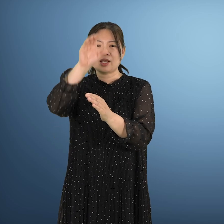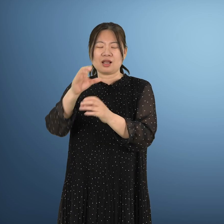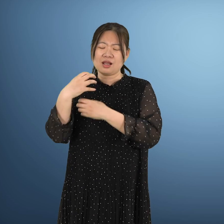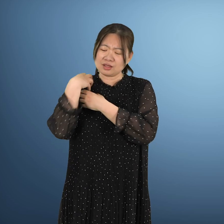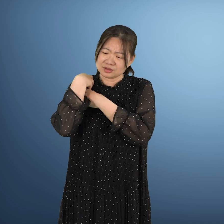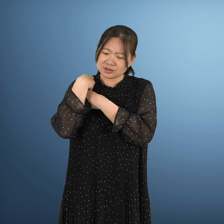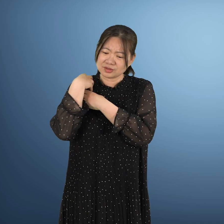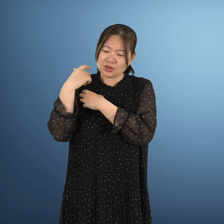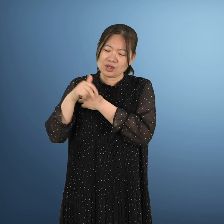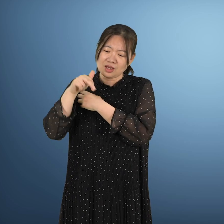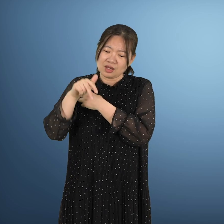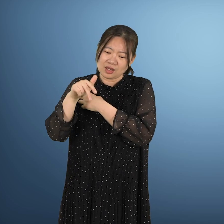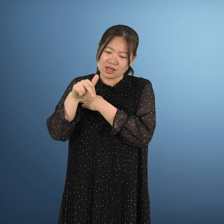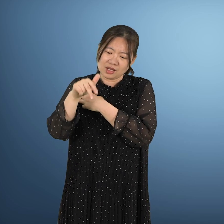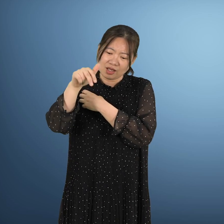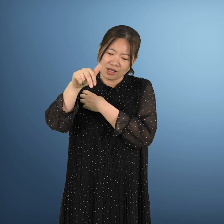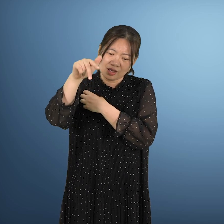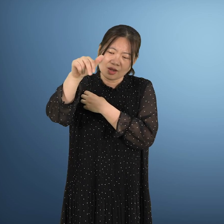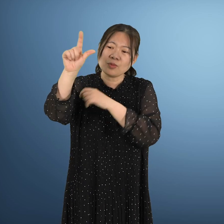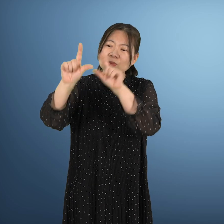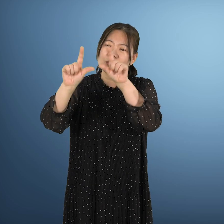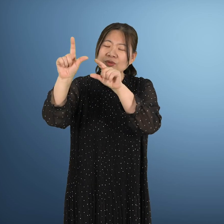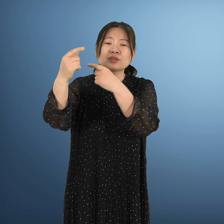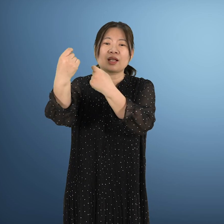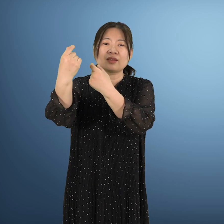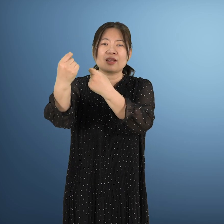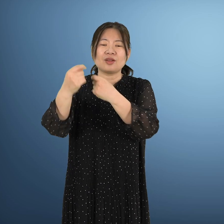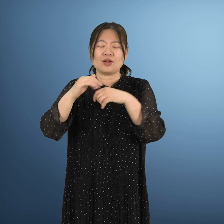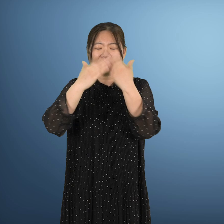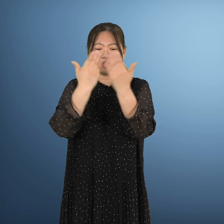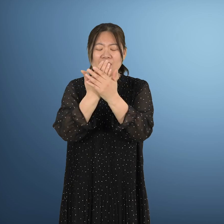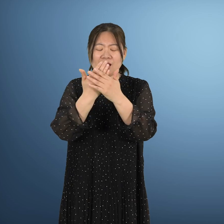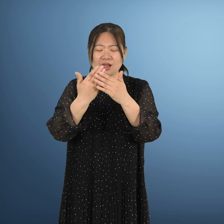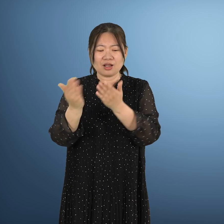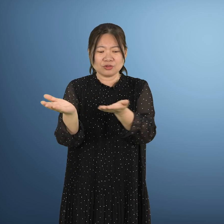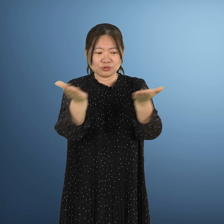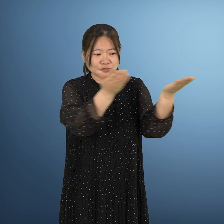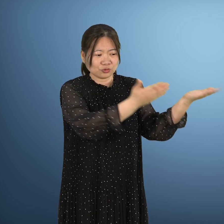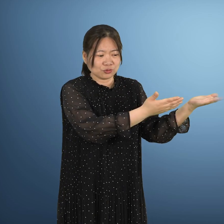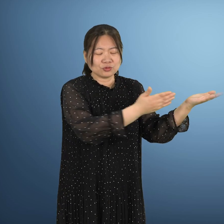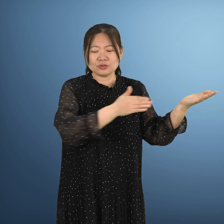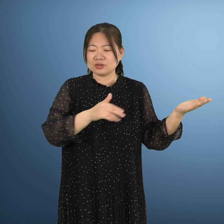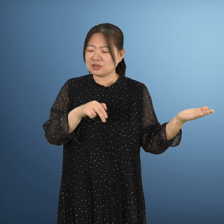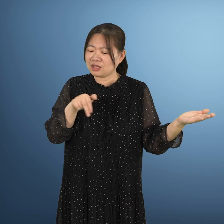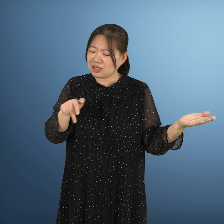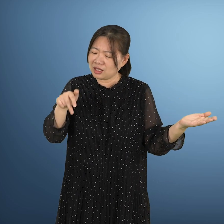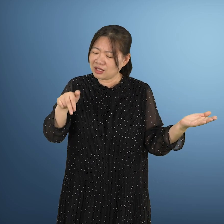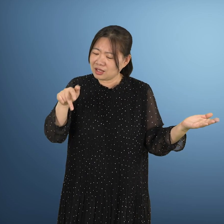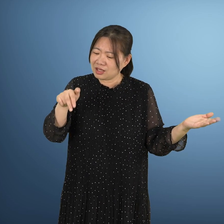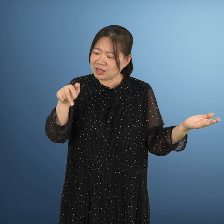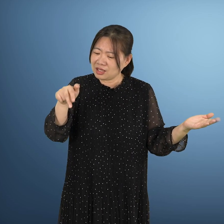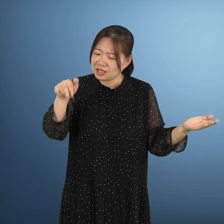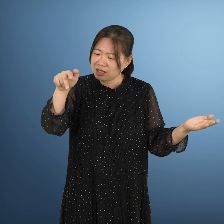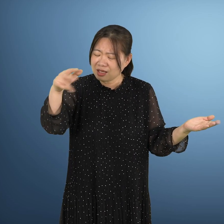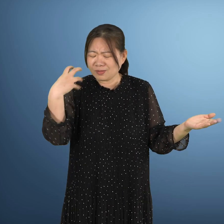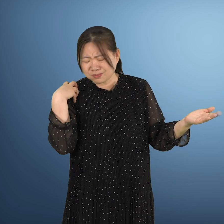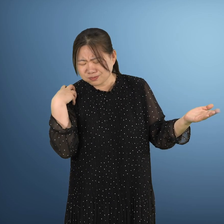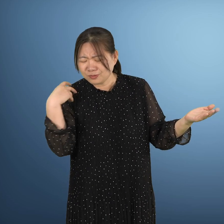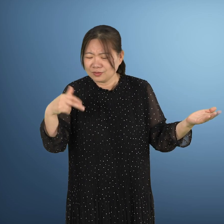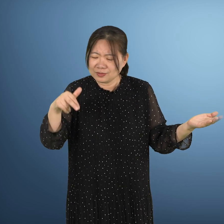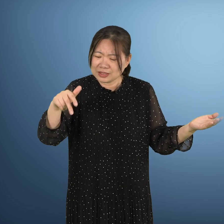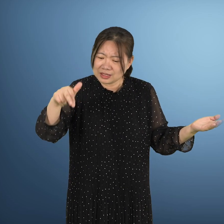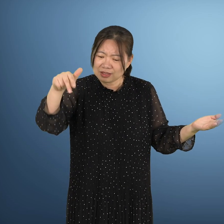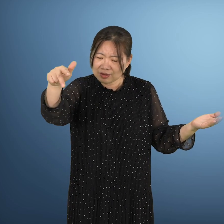지고 올라가시던 장면이에요. 다 주고 올라가셨어요. 자, 그러면